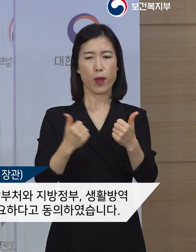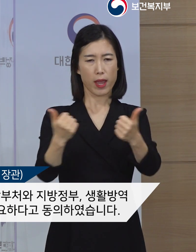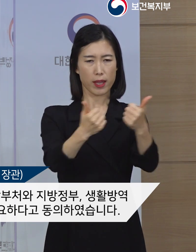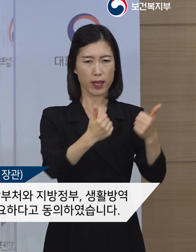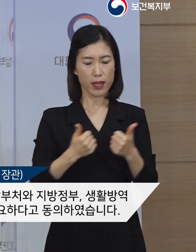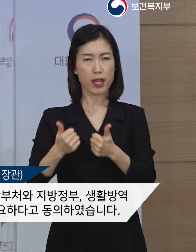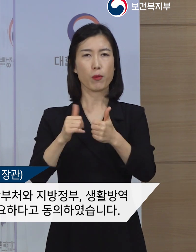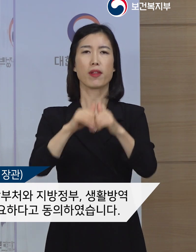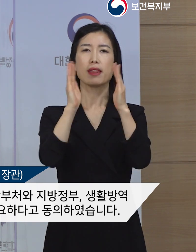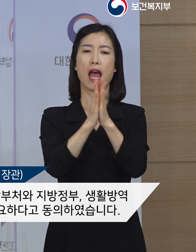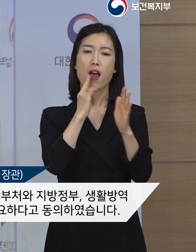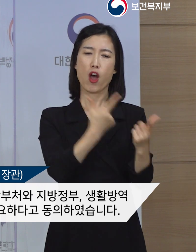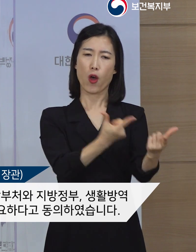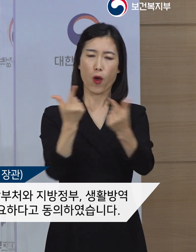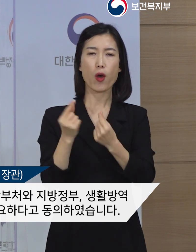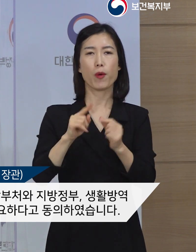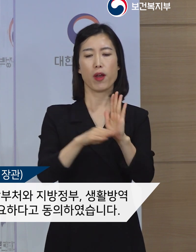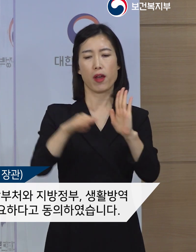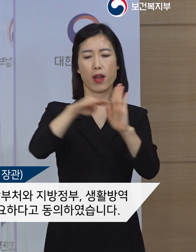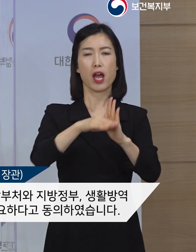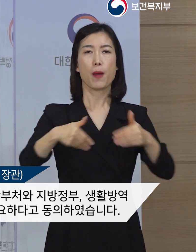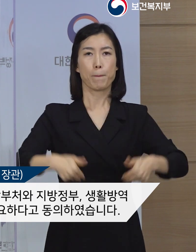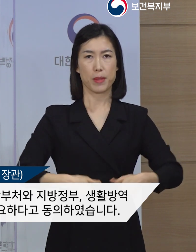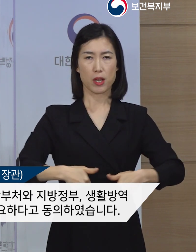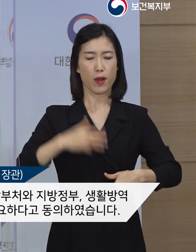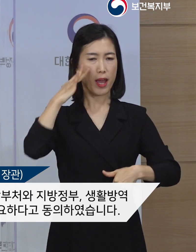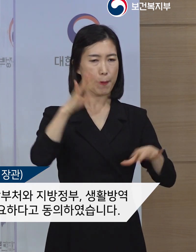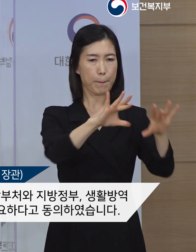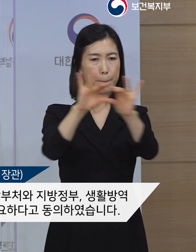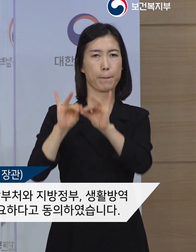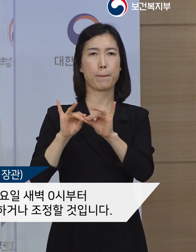모두가 단계 격상이 필요하다고 동의하였습니다.